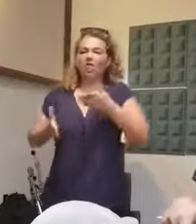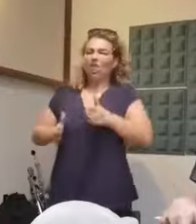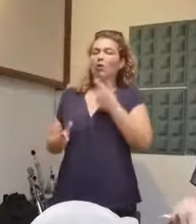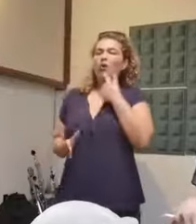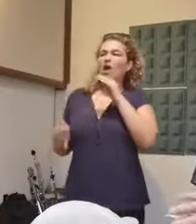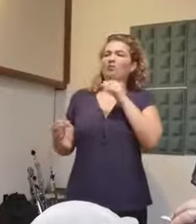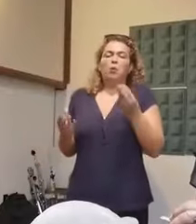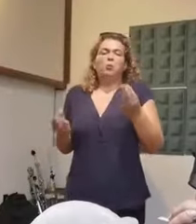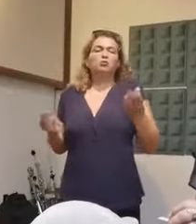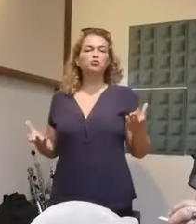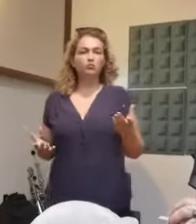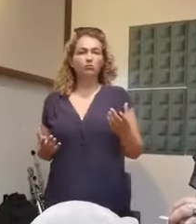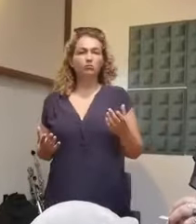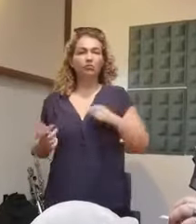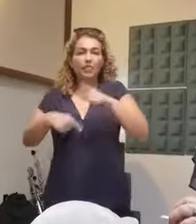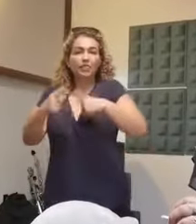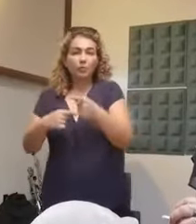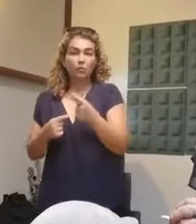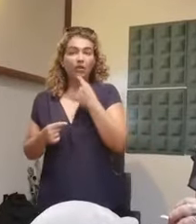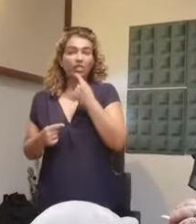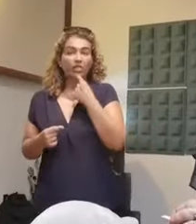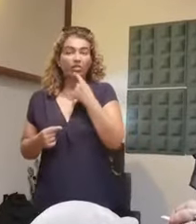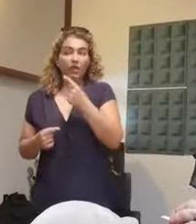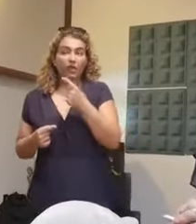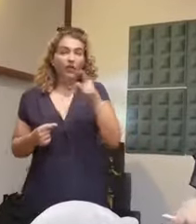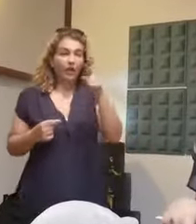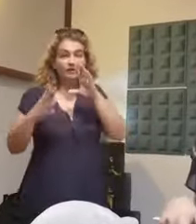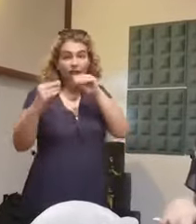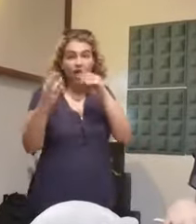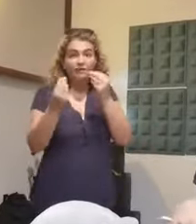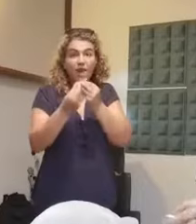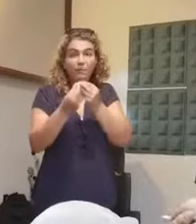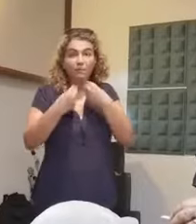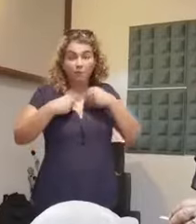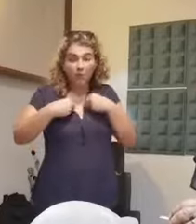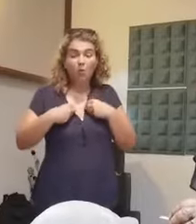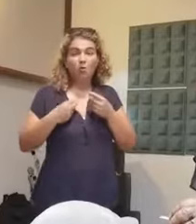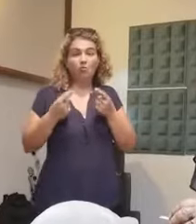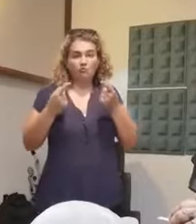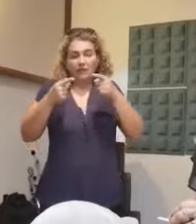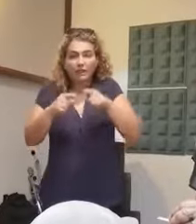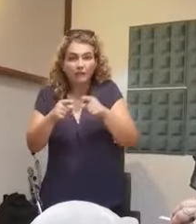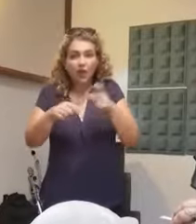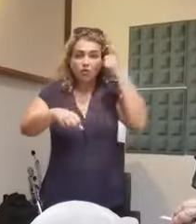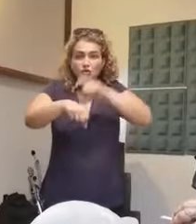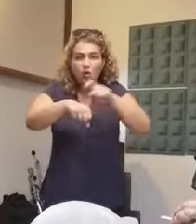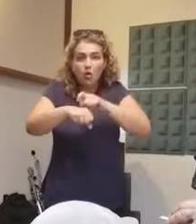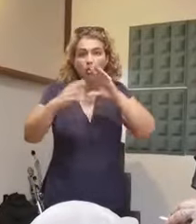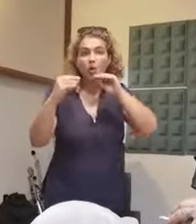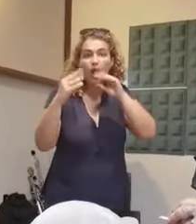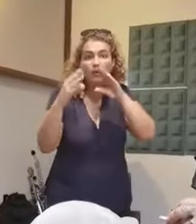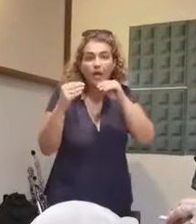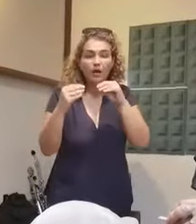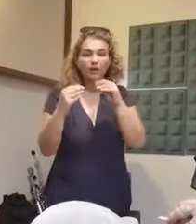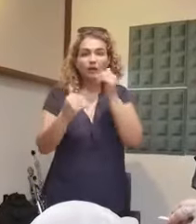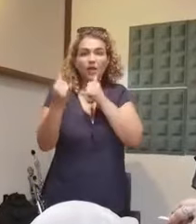nosotros después nos toca la consulta, pues ver esos intentos de suicidio, algunos después que se llevan a cabo y bueno, trabajar con las familias y